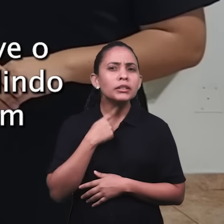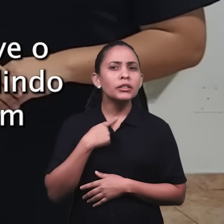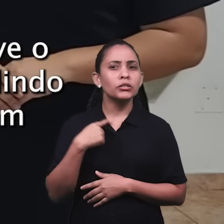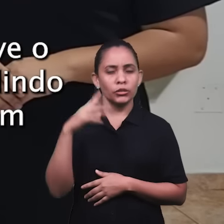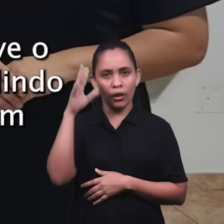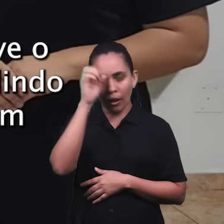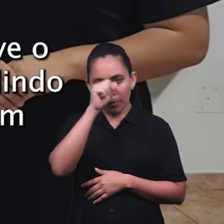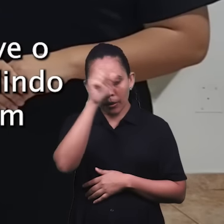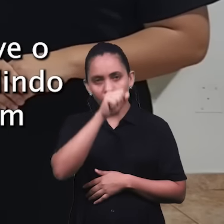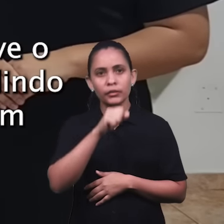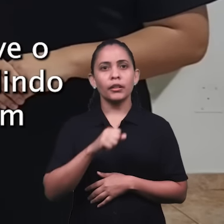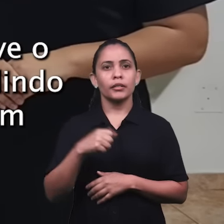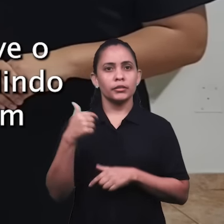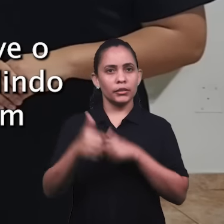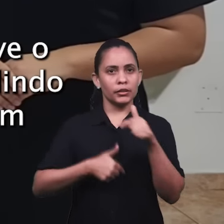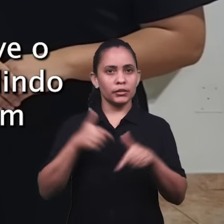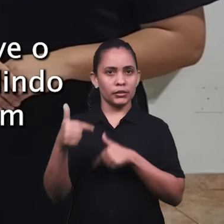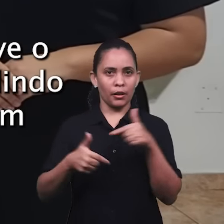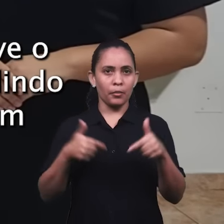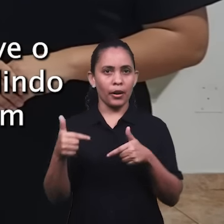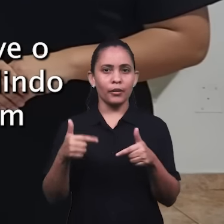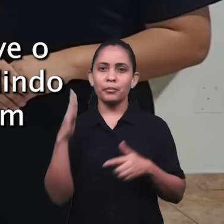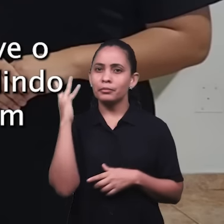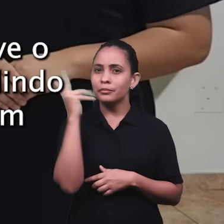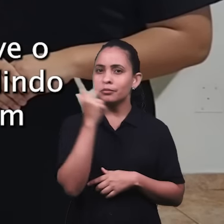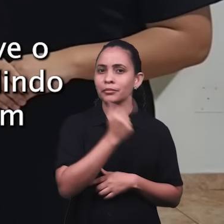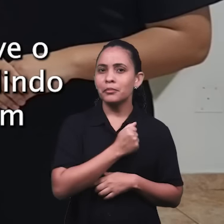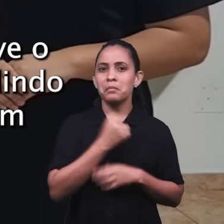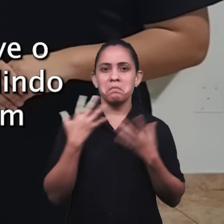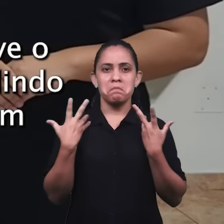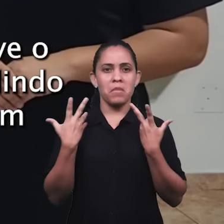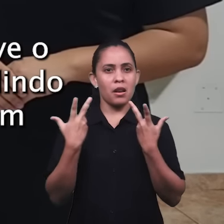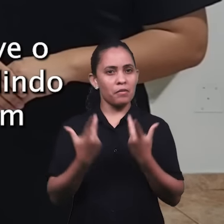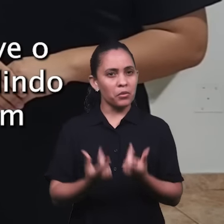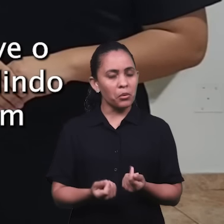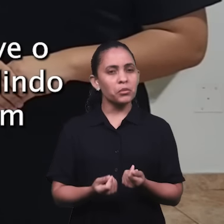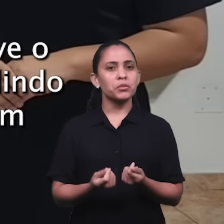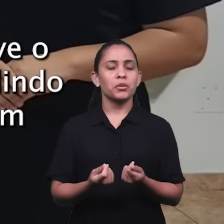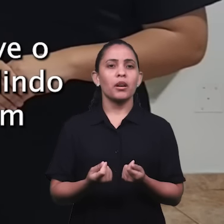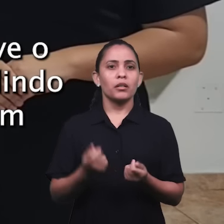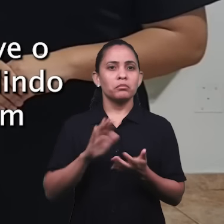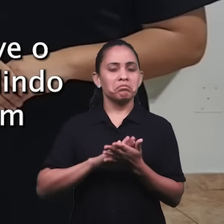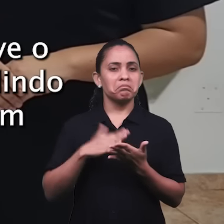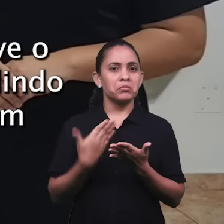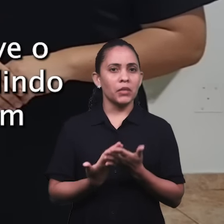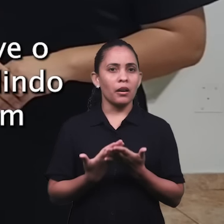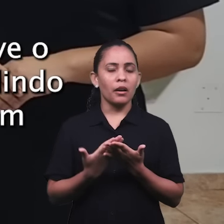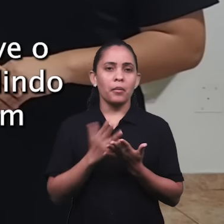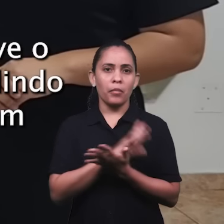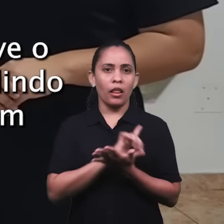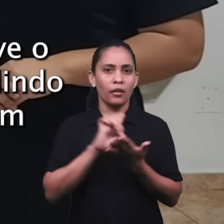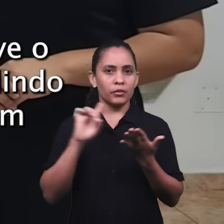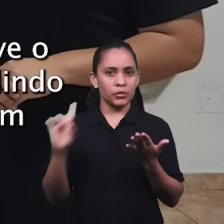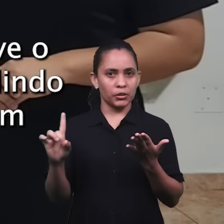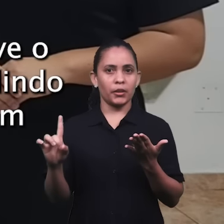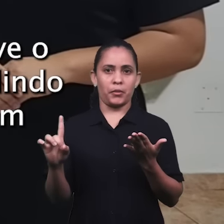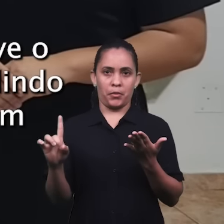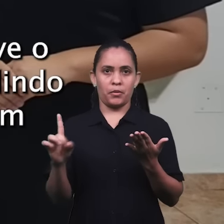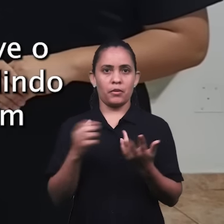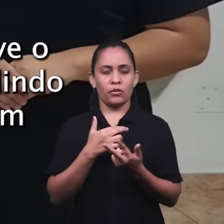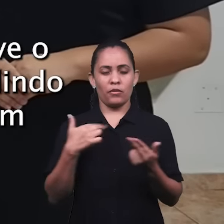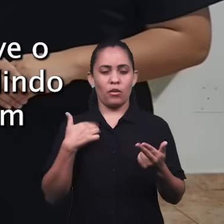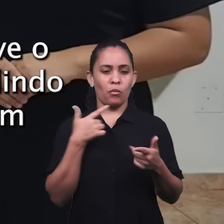Rebeca hacer la seña y siempre tuve la voluntad, ¿no?, de estar en ese servicio porque vi cuán hermoso era este servicio, poder pasar la palabra